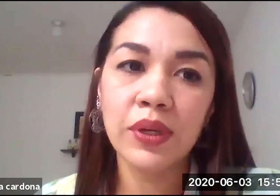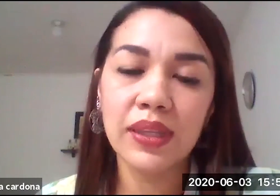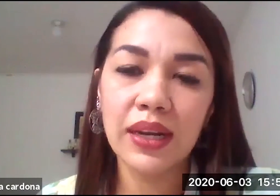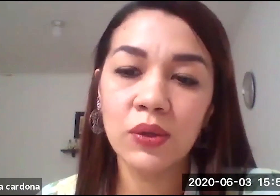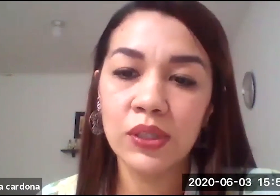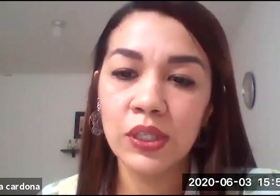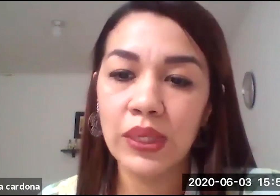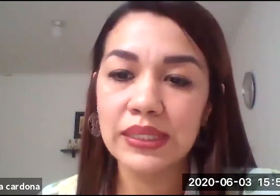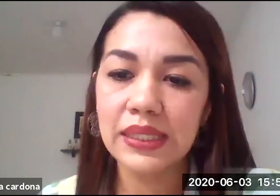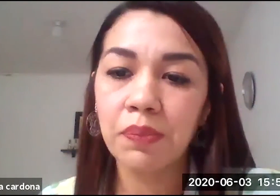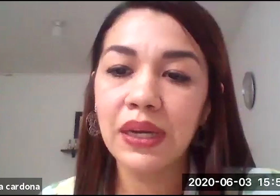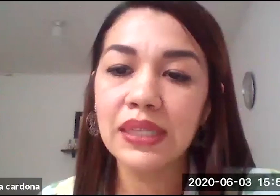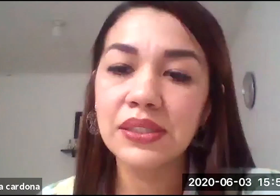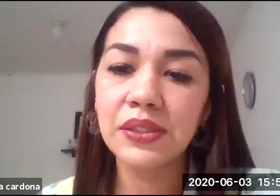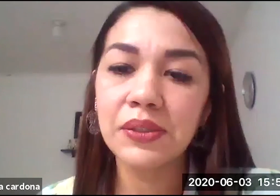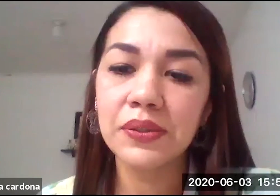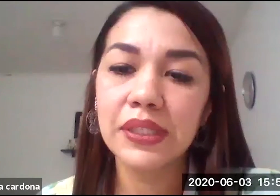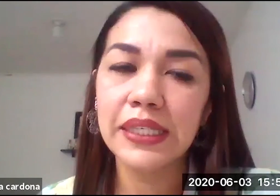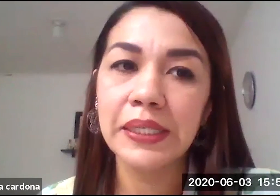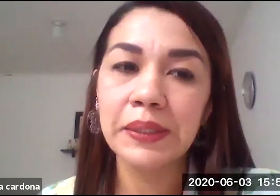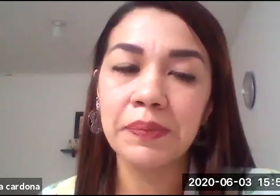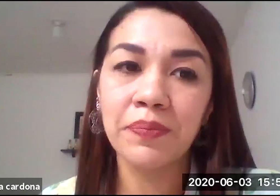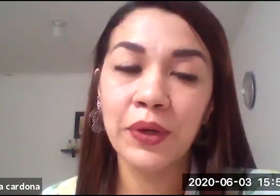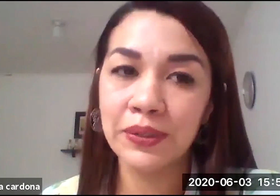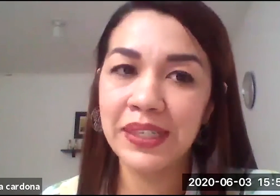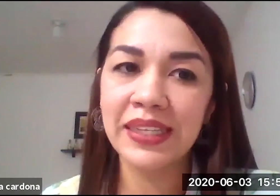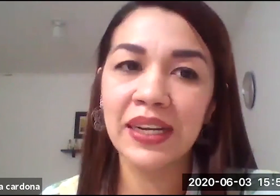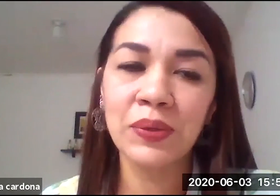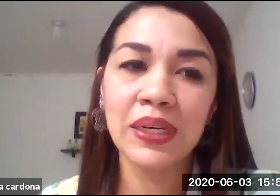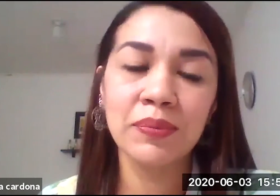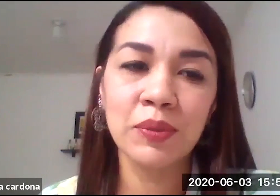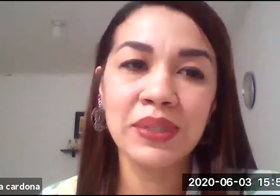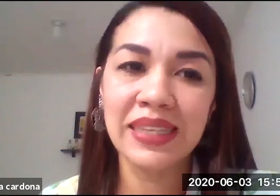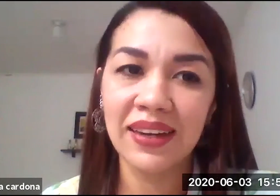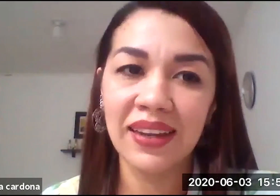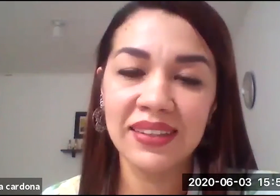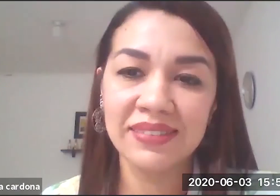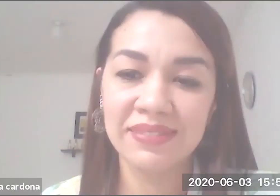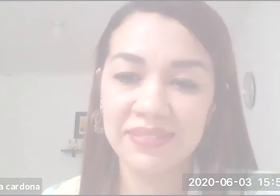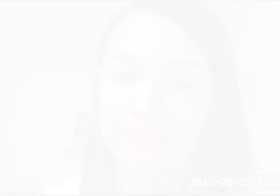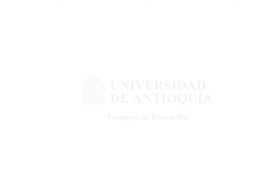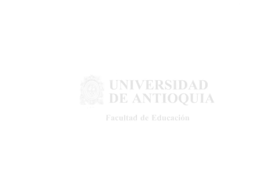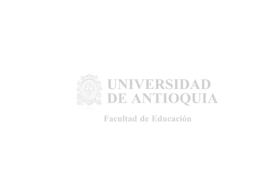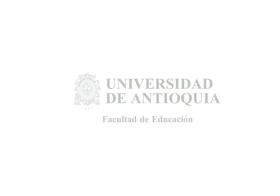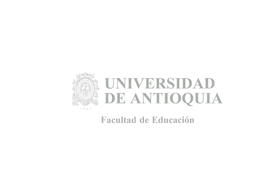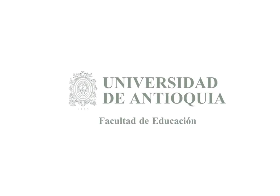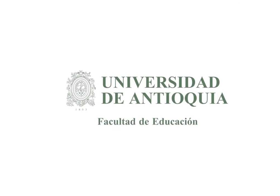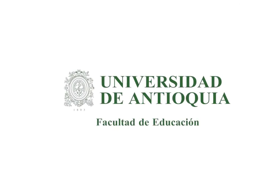esperamos poder darle continuidad a este espacio y, bueno, que tengan una muy bella tarde.